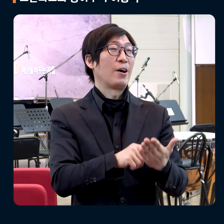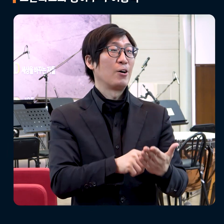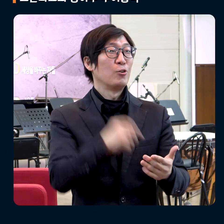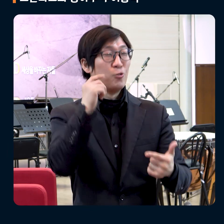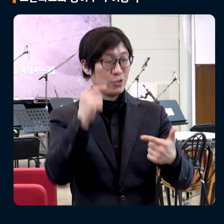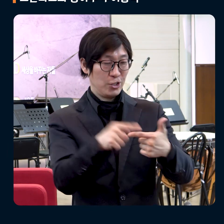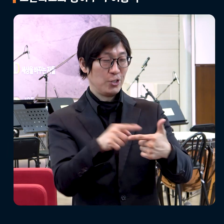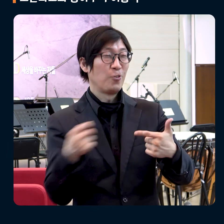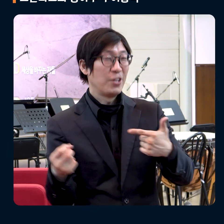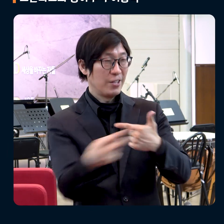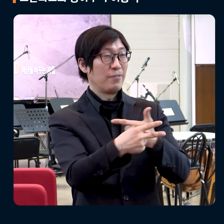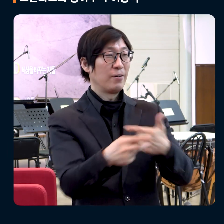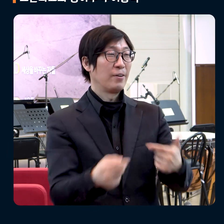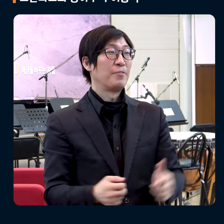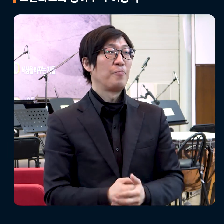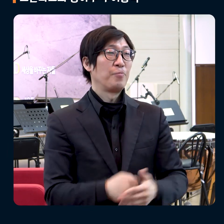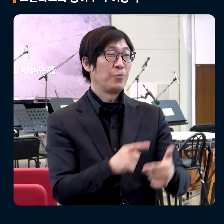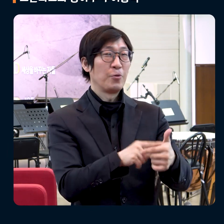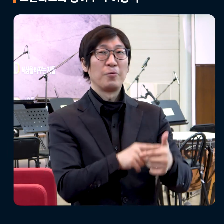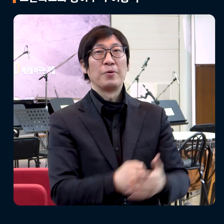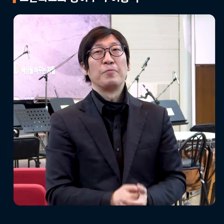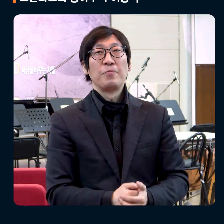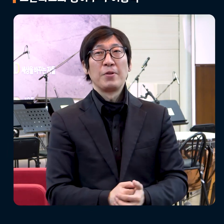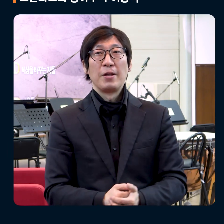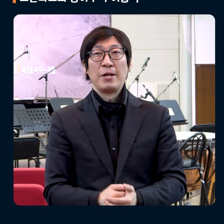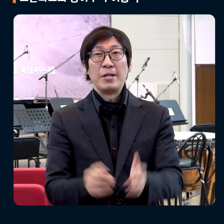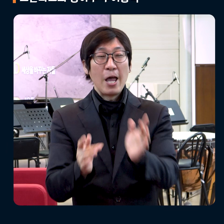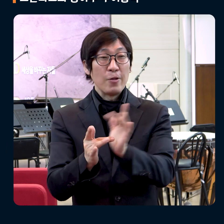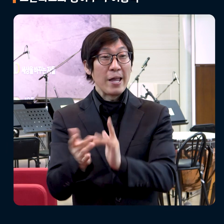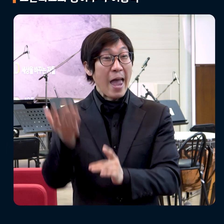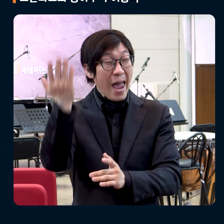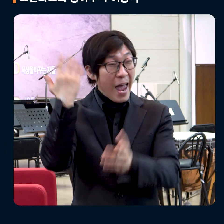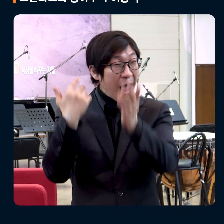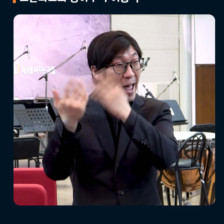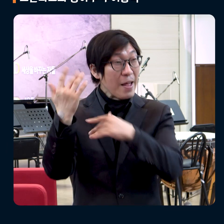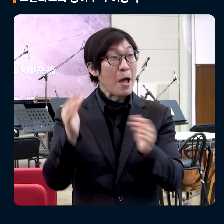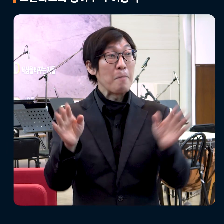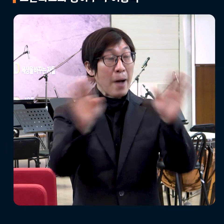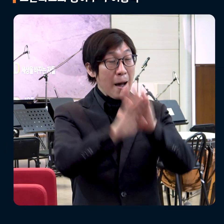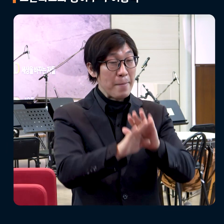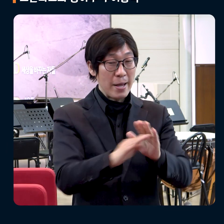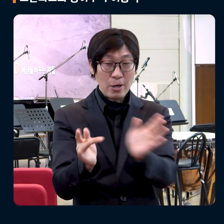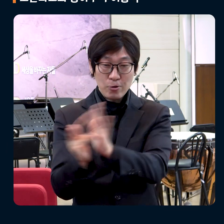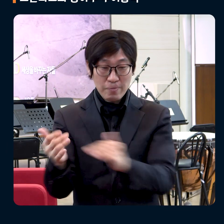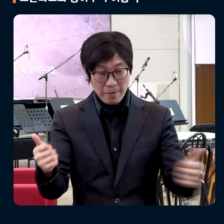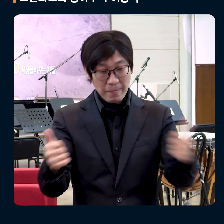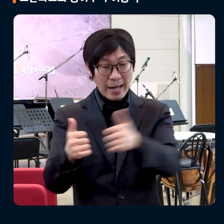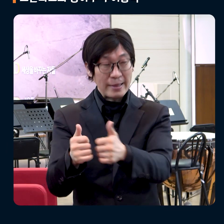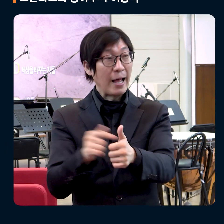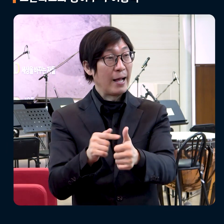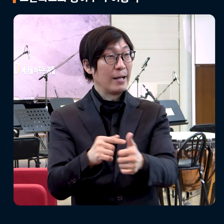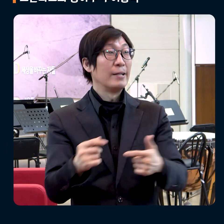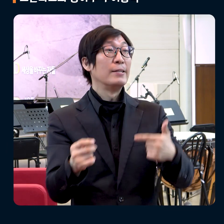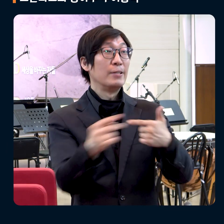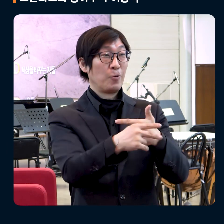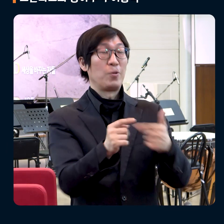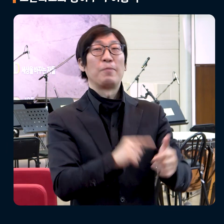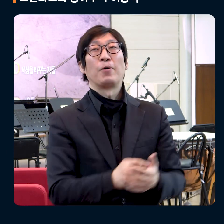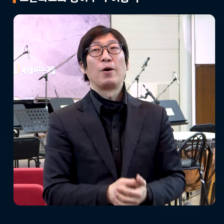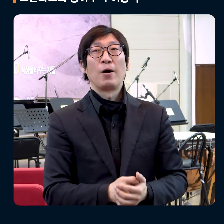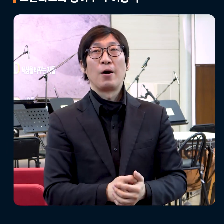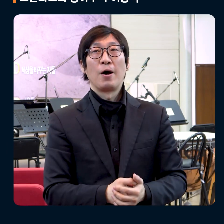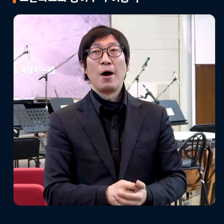보면 니고데모가 등장합니다. 일찍이 예수께 밤에 찾아왔던 니고데모도 그